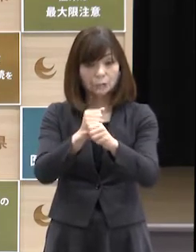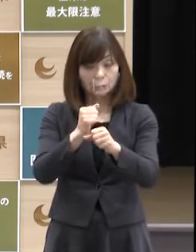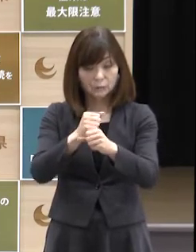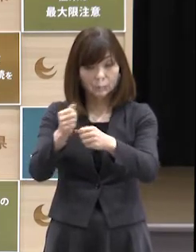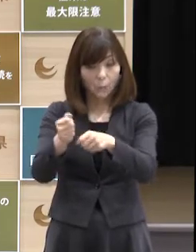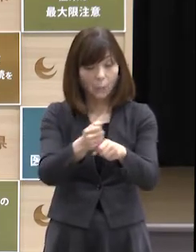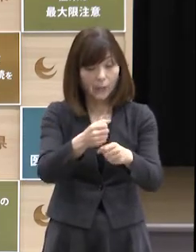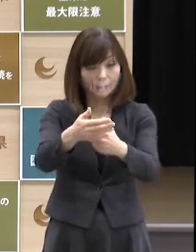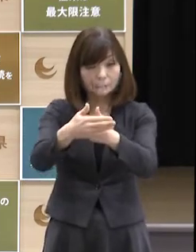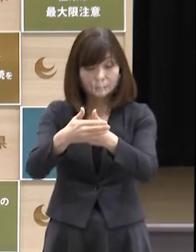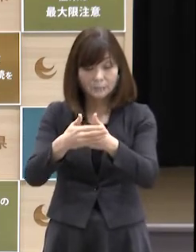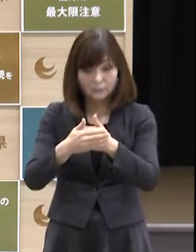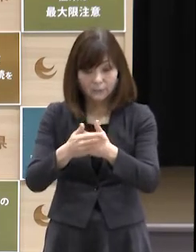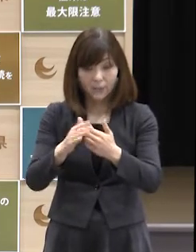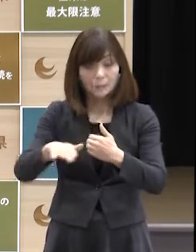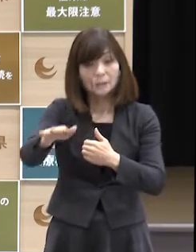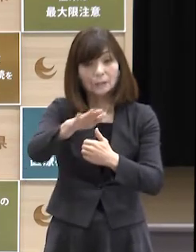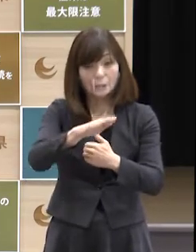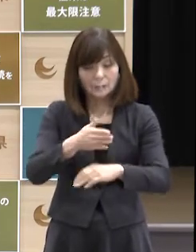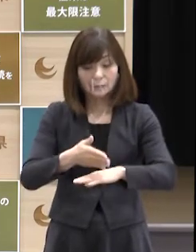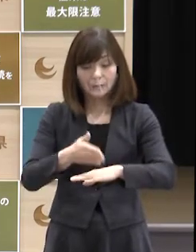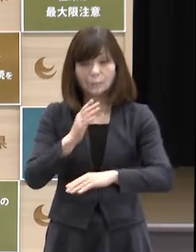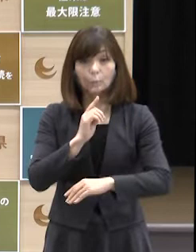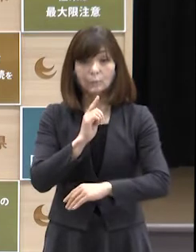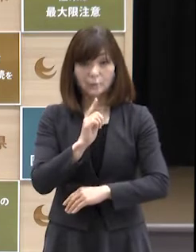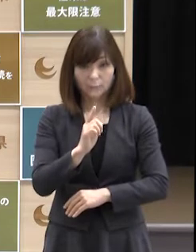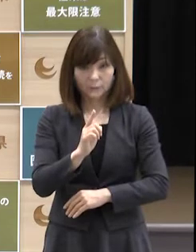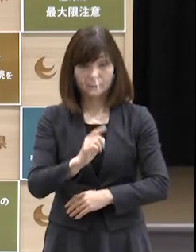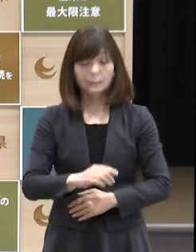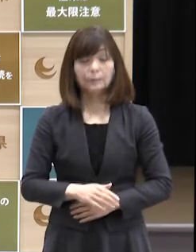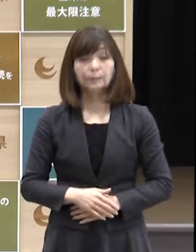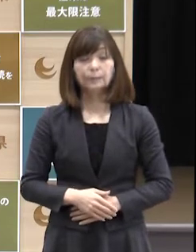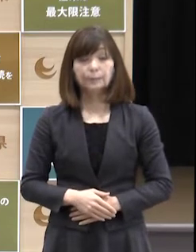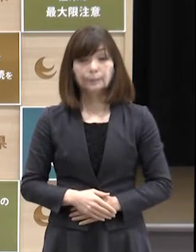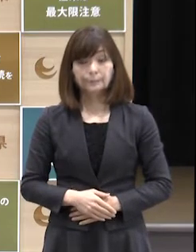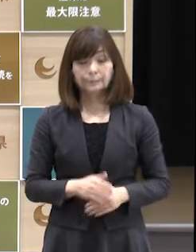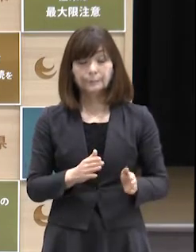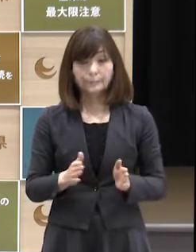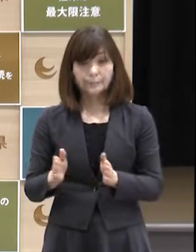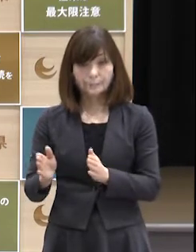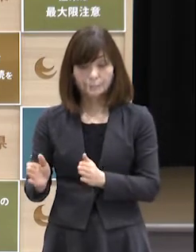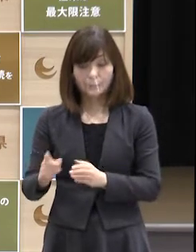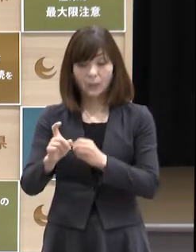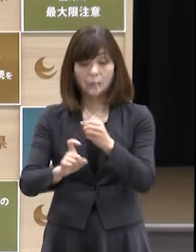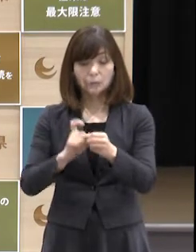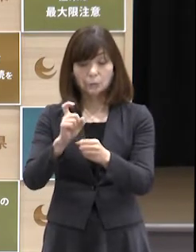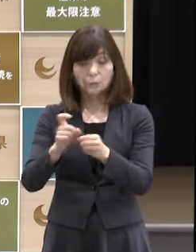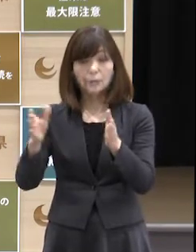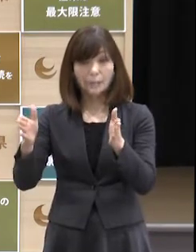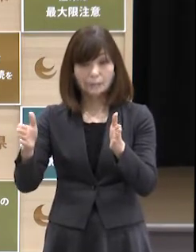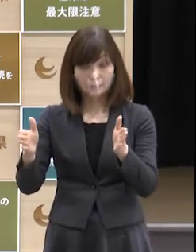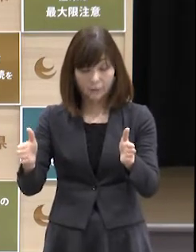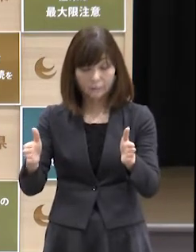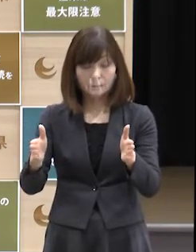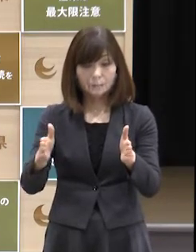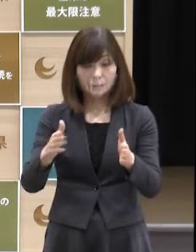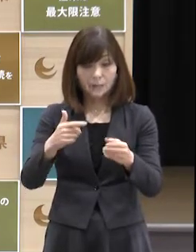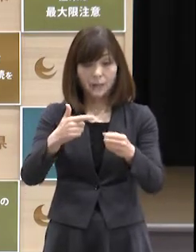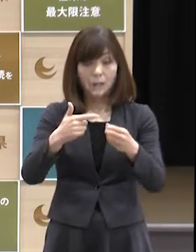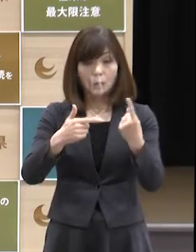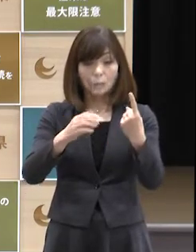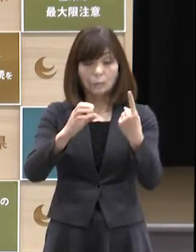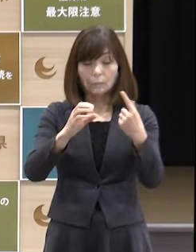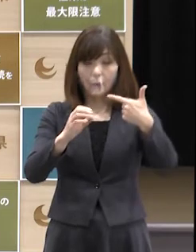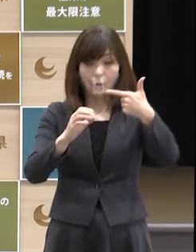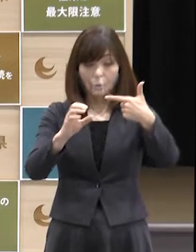に、感謝を申し上げたいと思います。一方で10年間で6億円という目標をプロジェクト